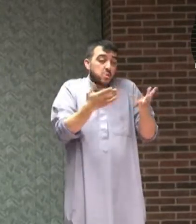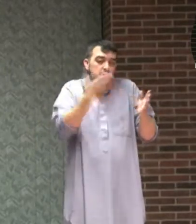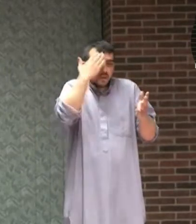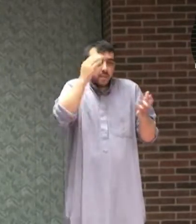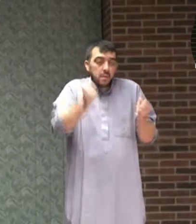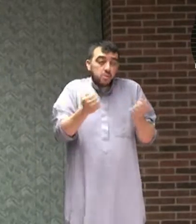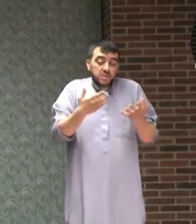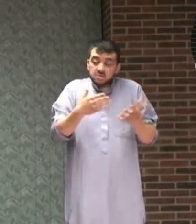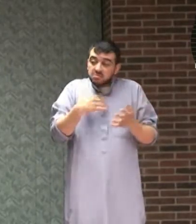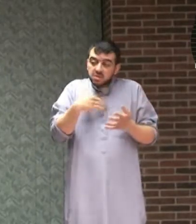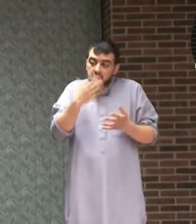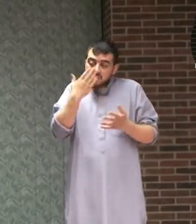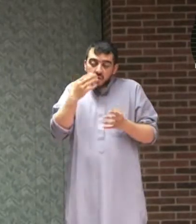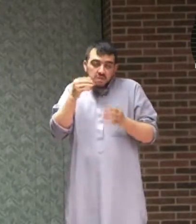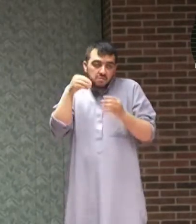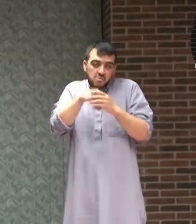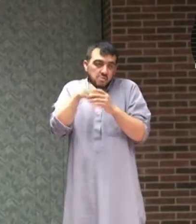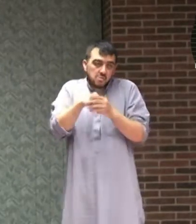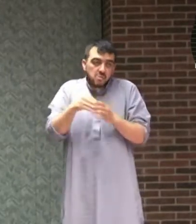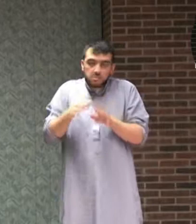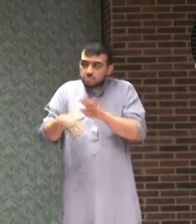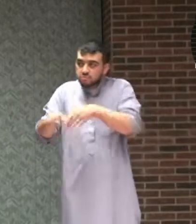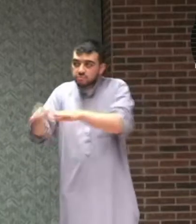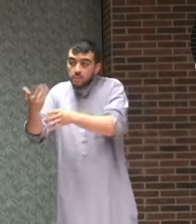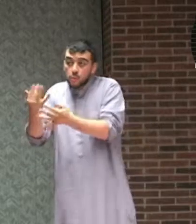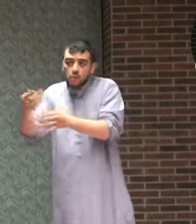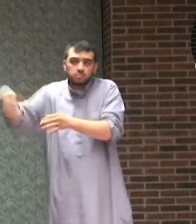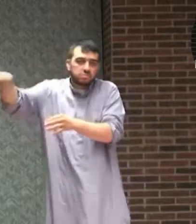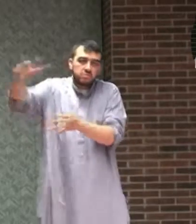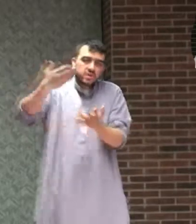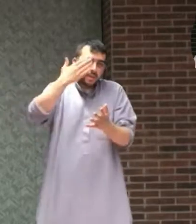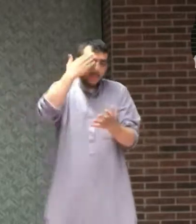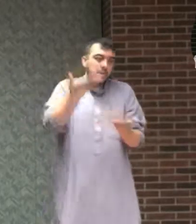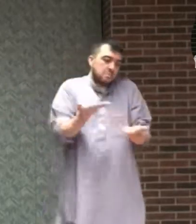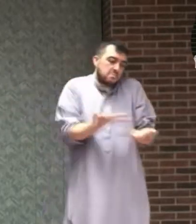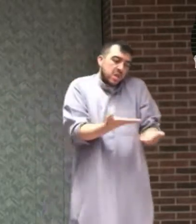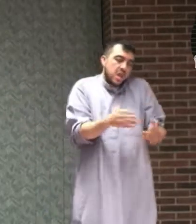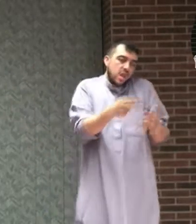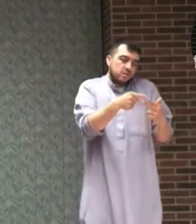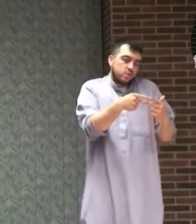d'autres aspects au changement d'itinéraire. Allahu a'lam.